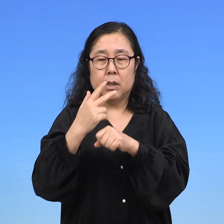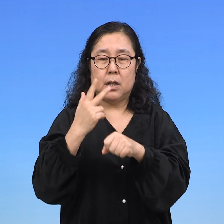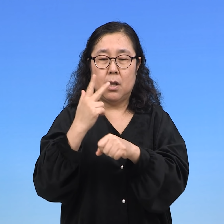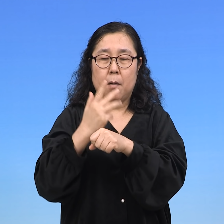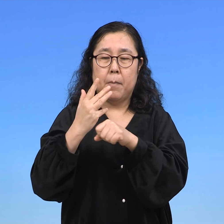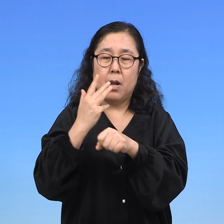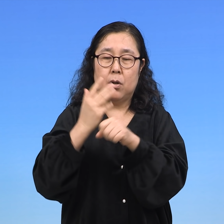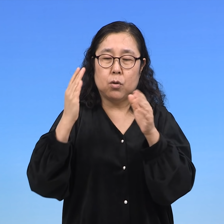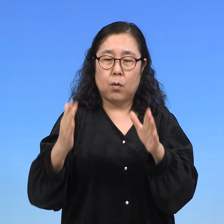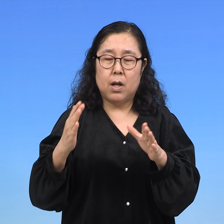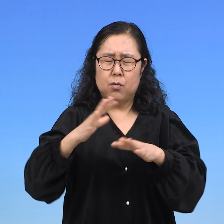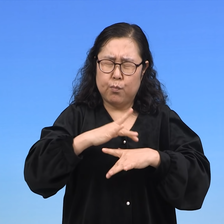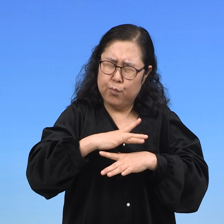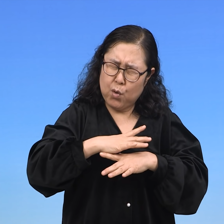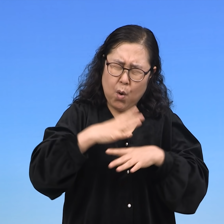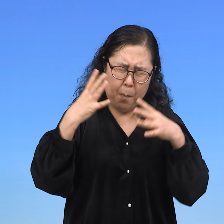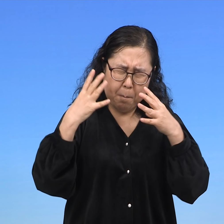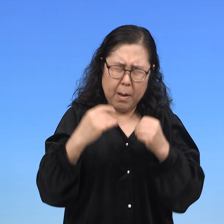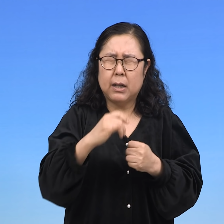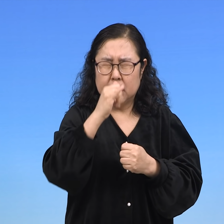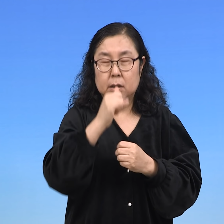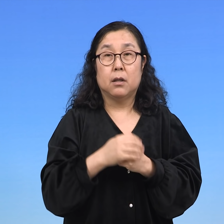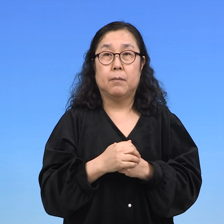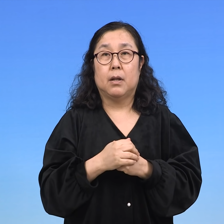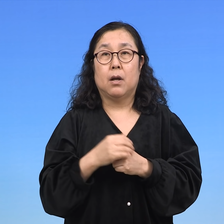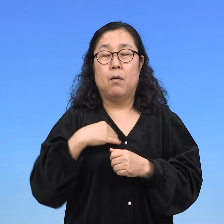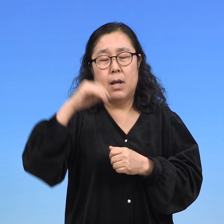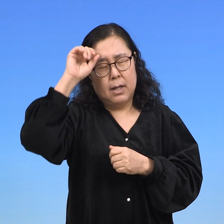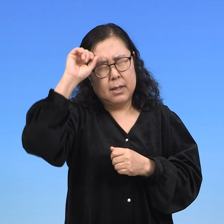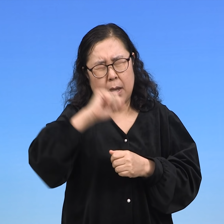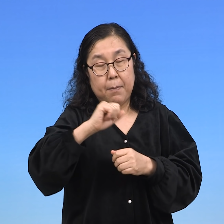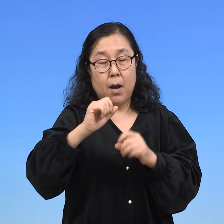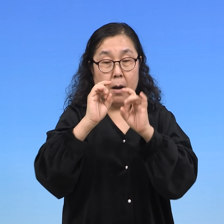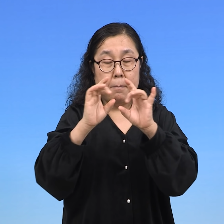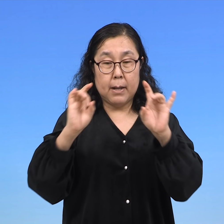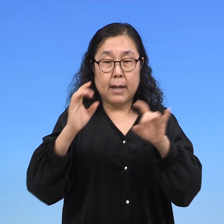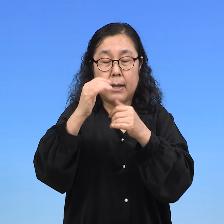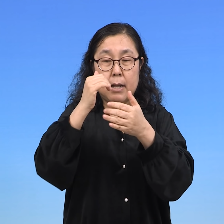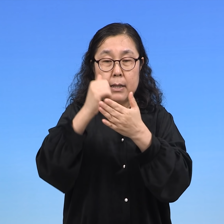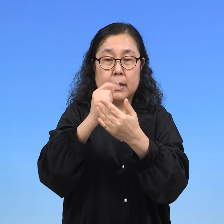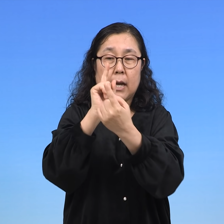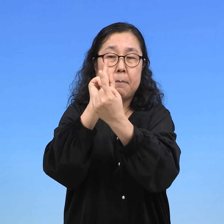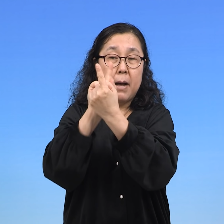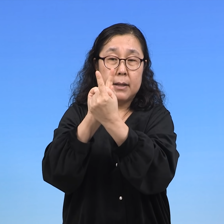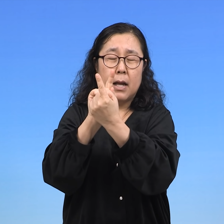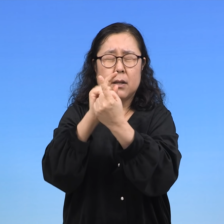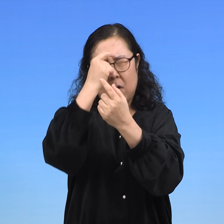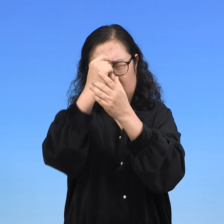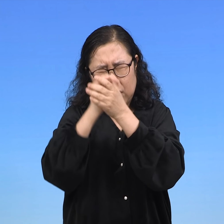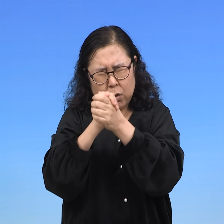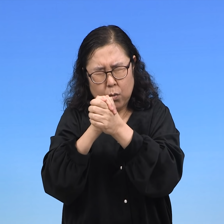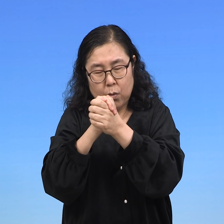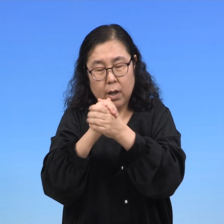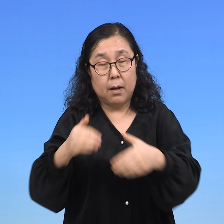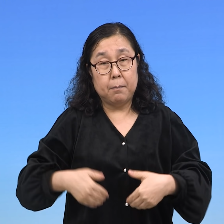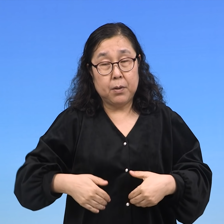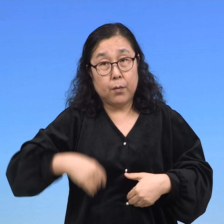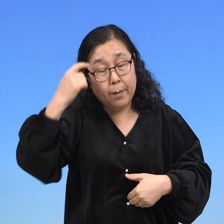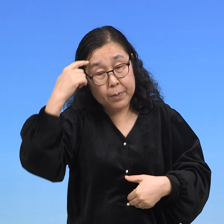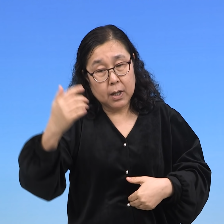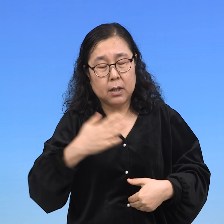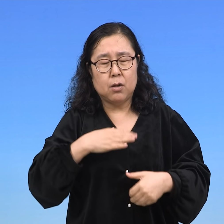진짜 두려웠어요. 여러분, 제가 왜 새벽마다 일어나가지고 하나님과 독대하지 않으면 안 되는지 아십니까?